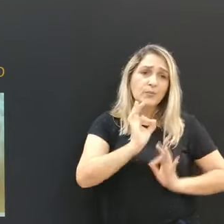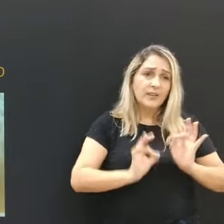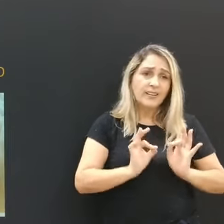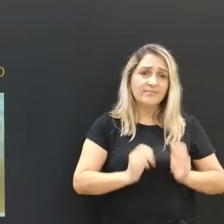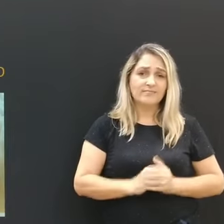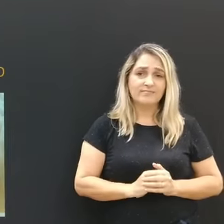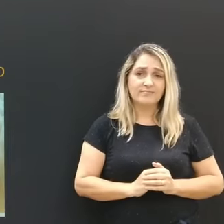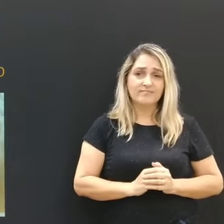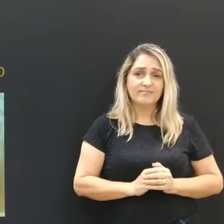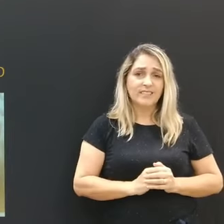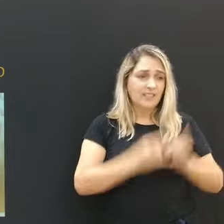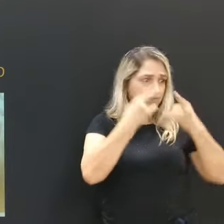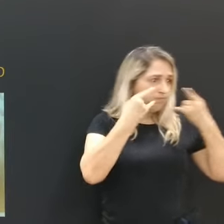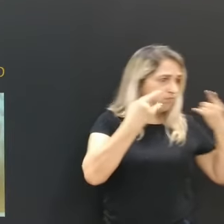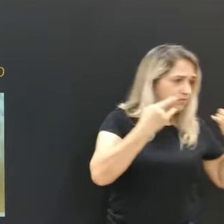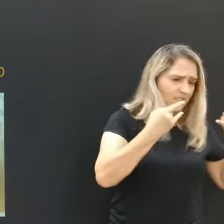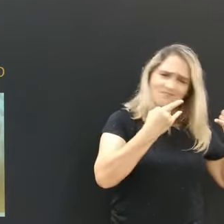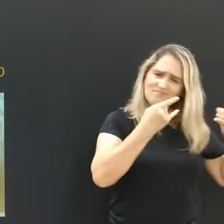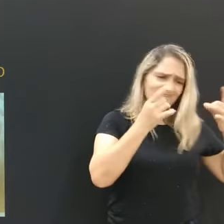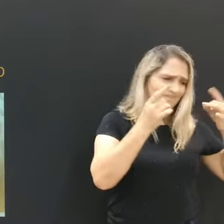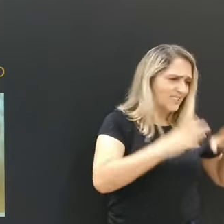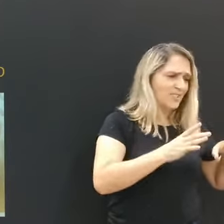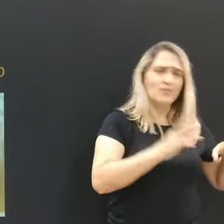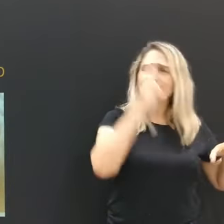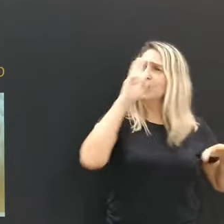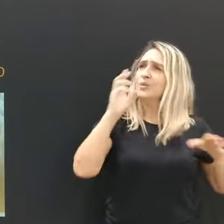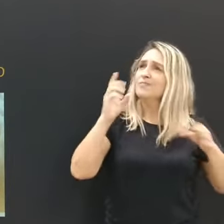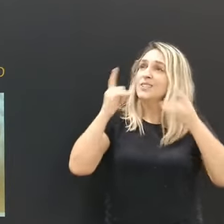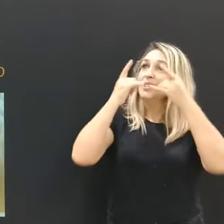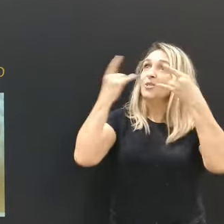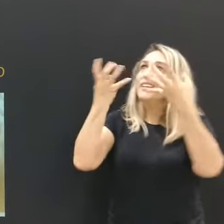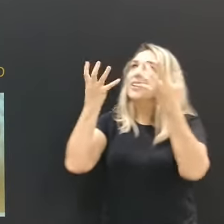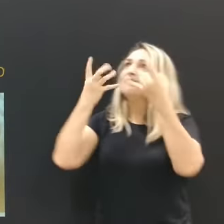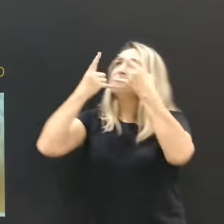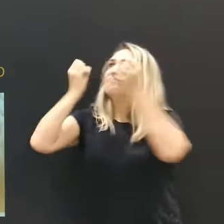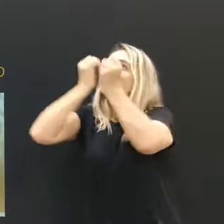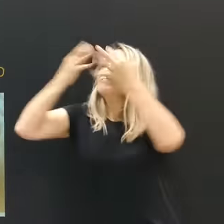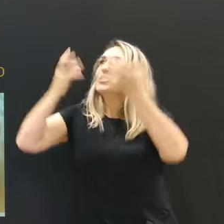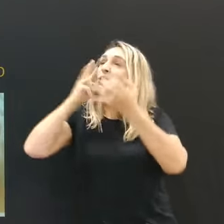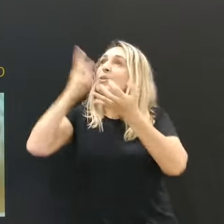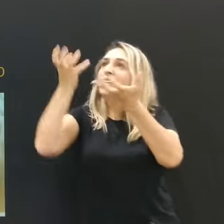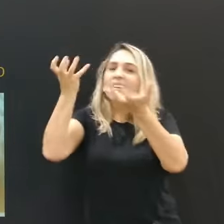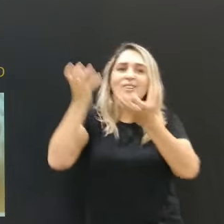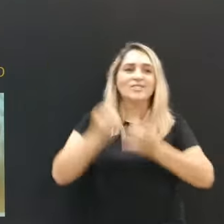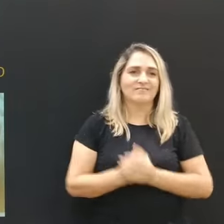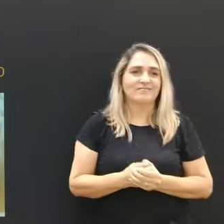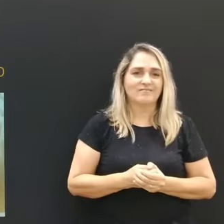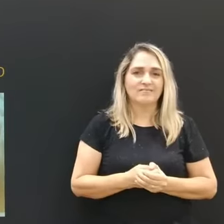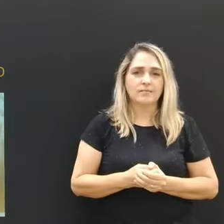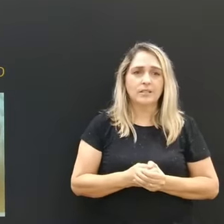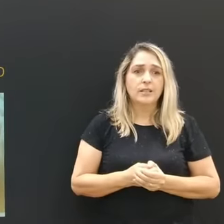lugar maravilhoso, para isso precisamos consertar a nossa vida. As coisas do mundo devemos desprezar, mas desejar